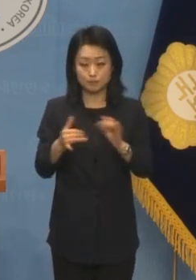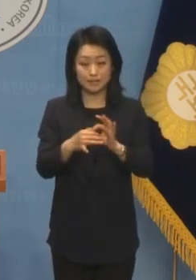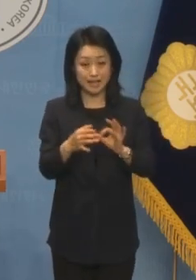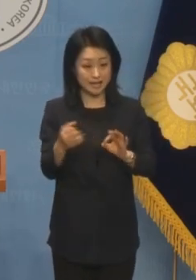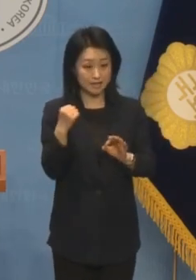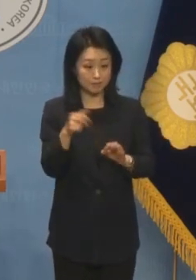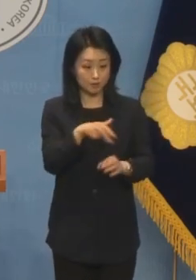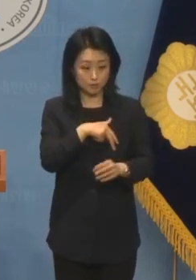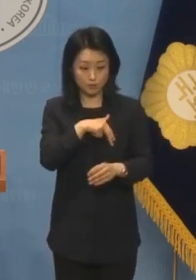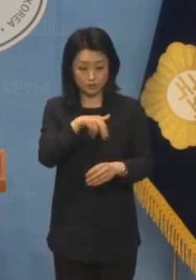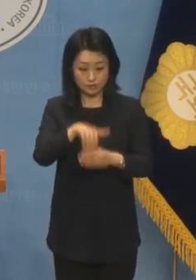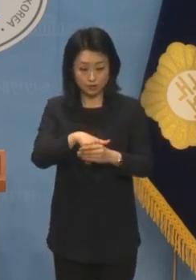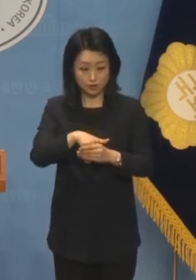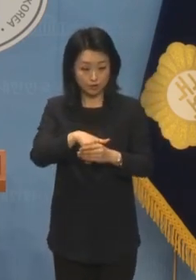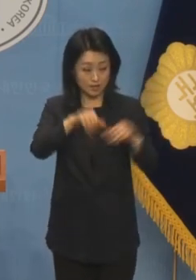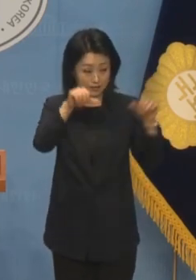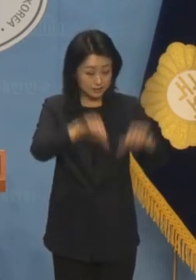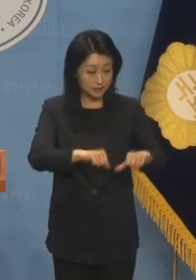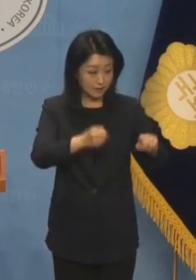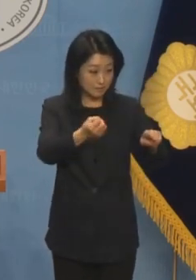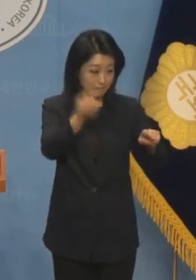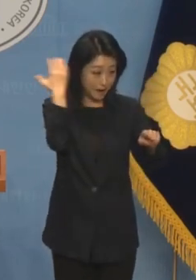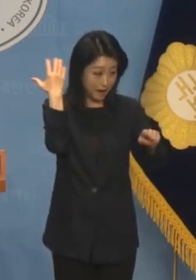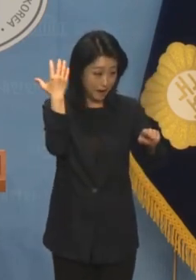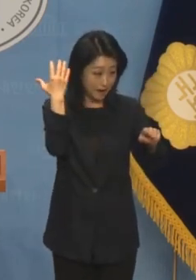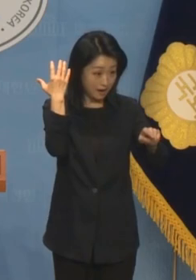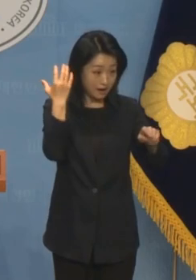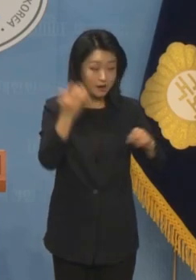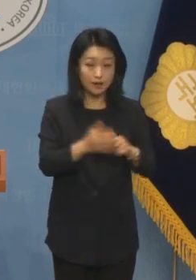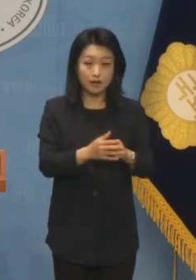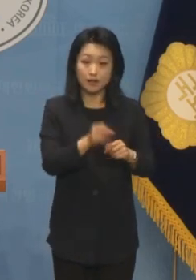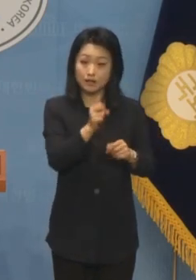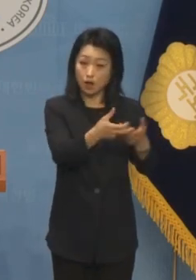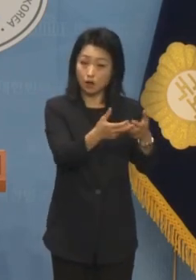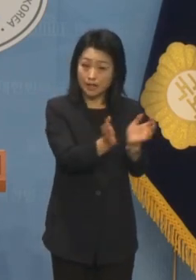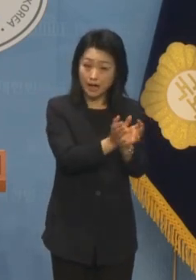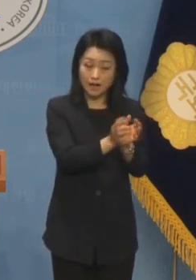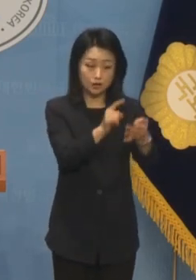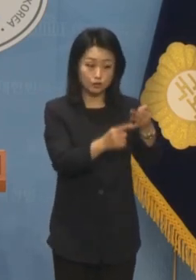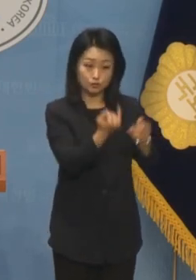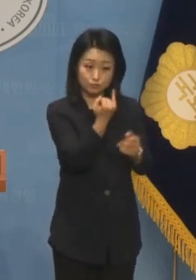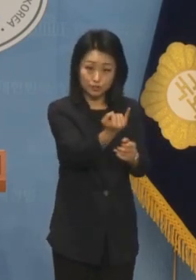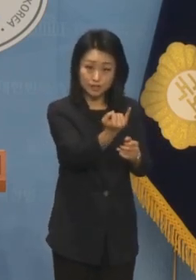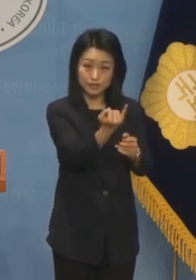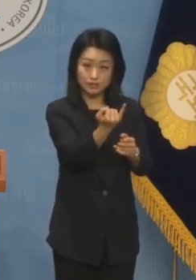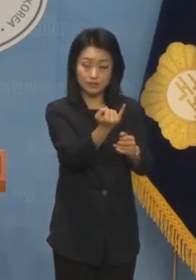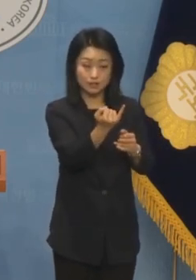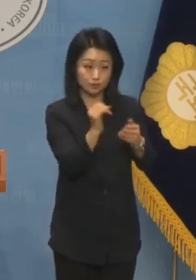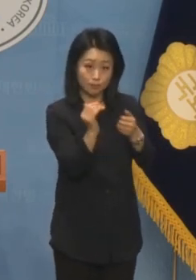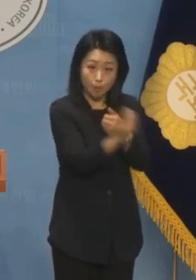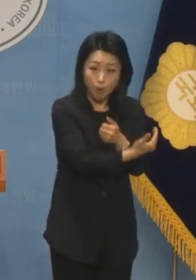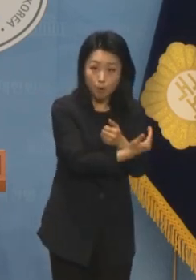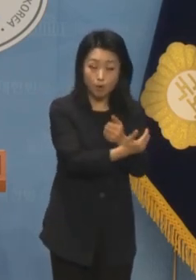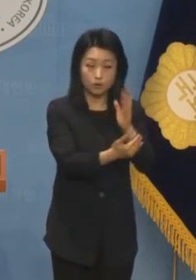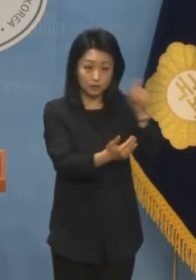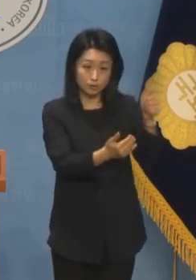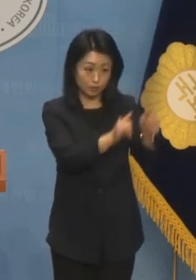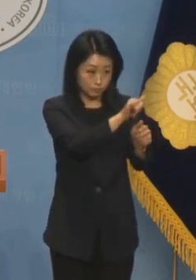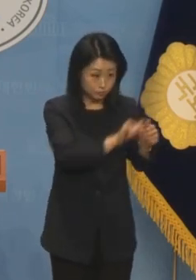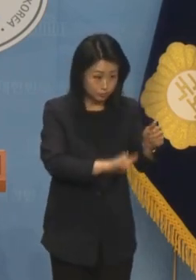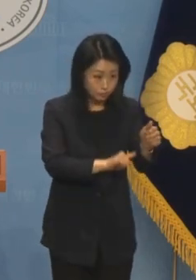벌써 잊으셨습니까? 여당은 거부권 대통령과 모르쇠 김 여사의 호위 무사도 하수인도